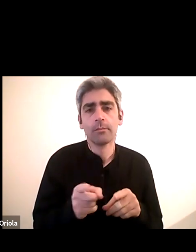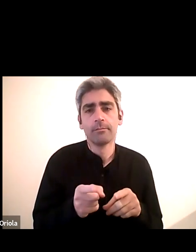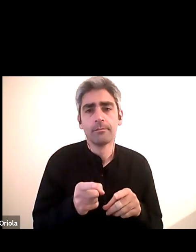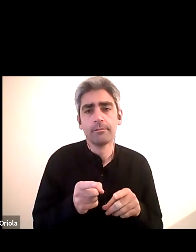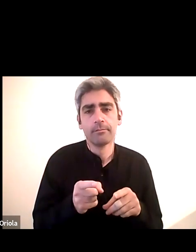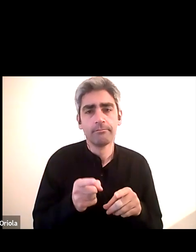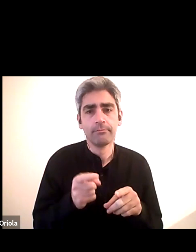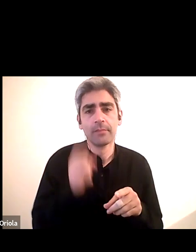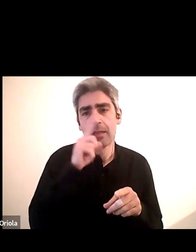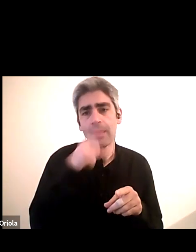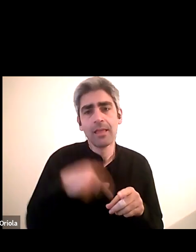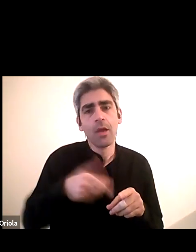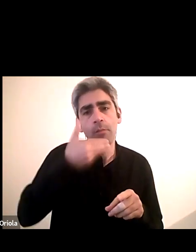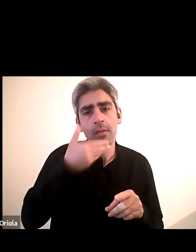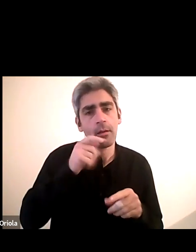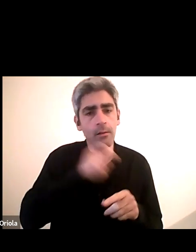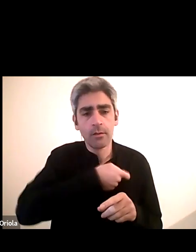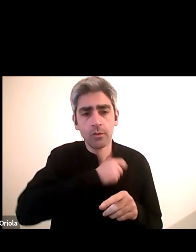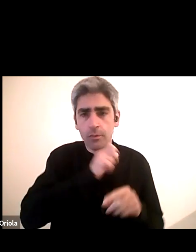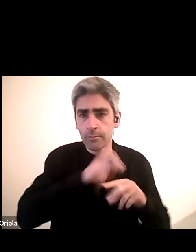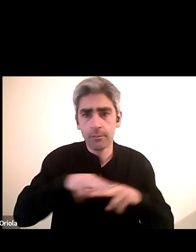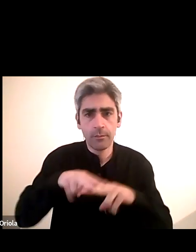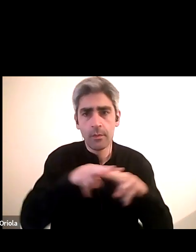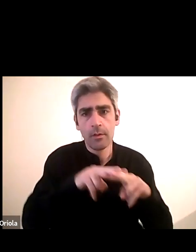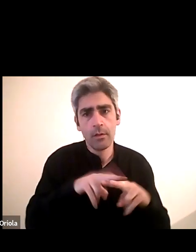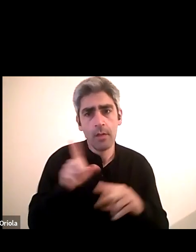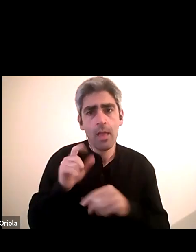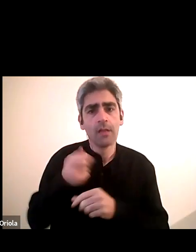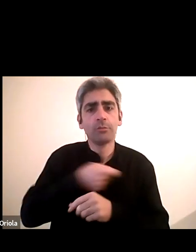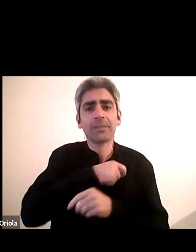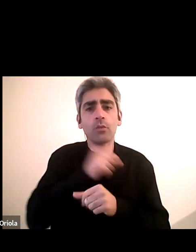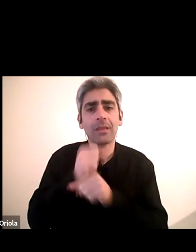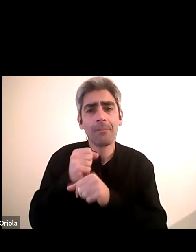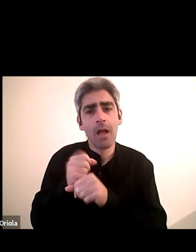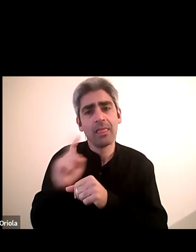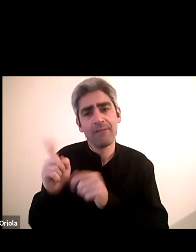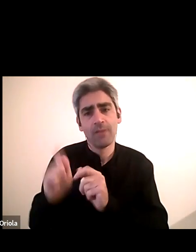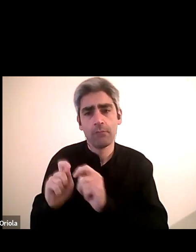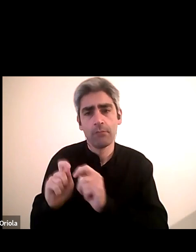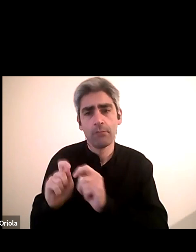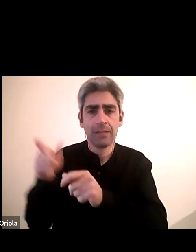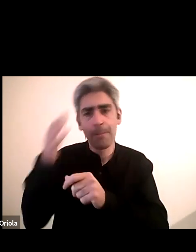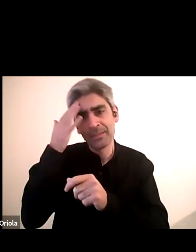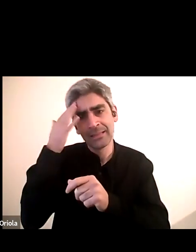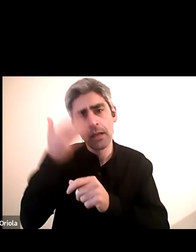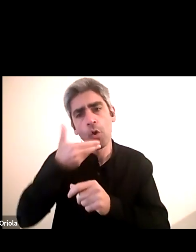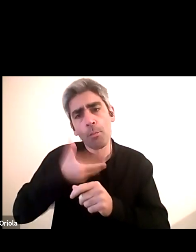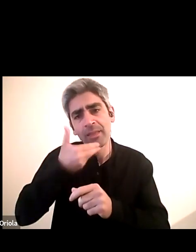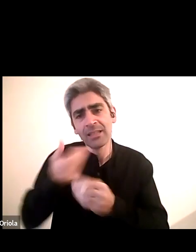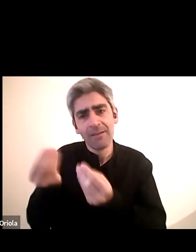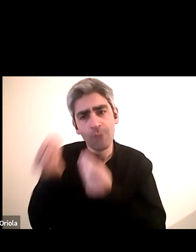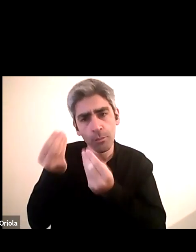de facto quem tem competência inspectiva é a Inspeção de Trabalho, quem tem capacidades, competência e